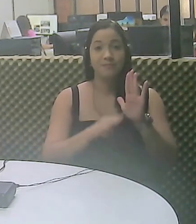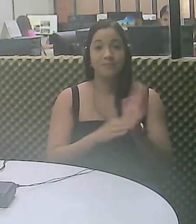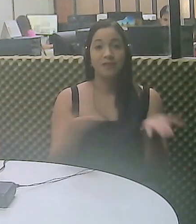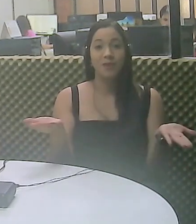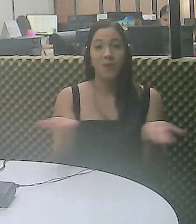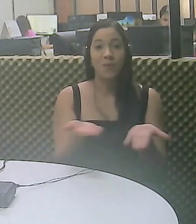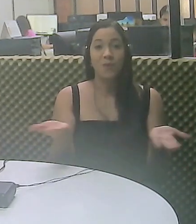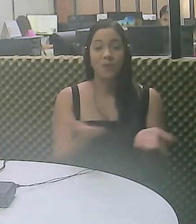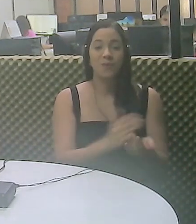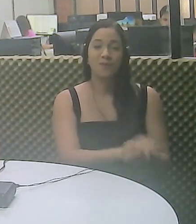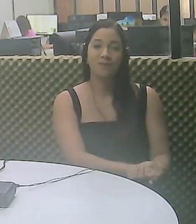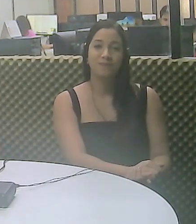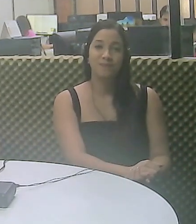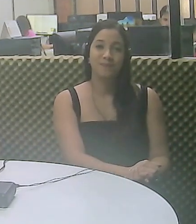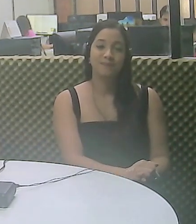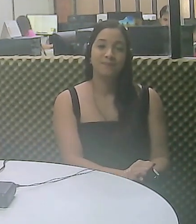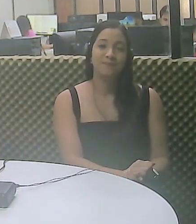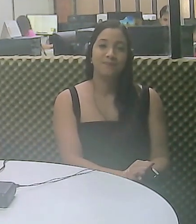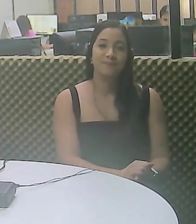hoje.